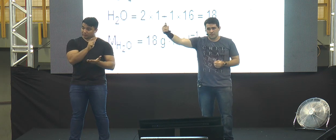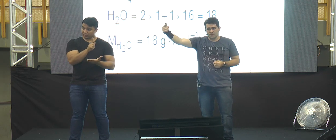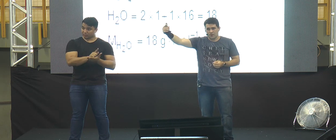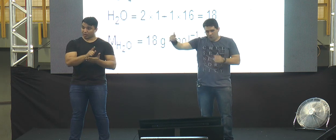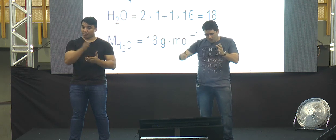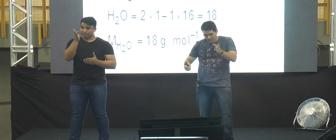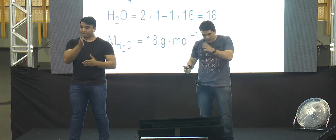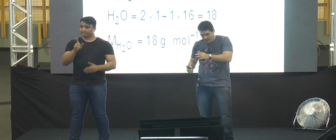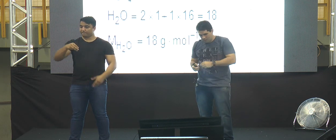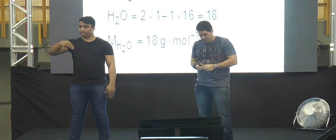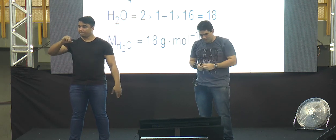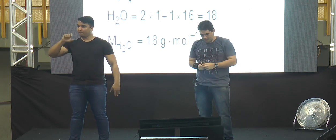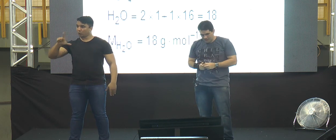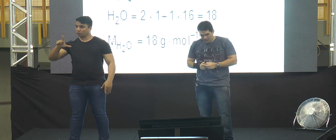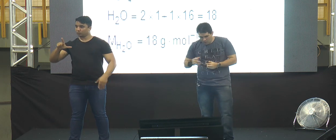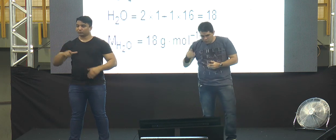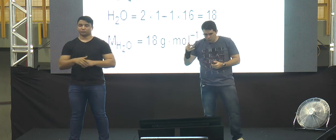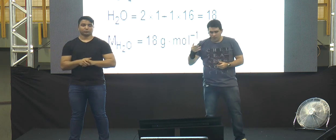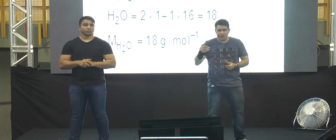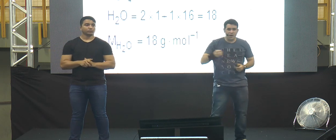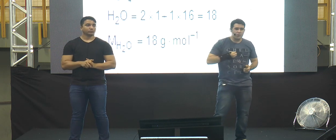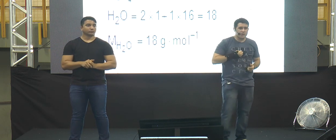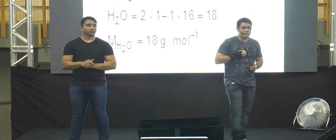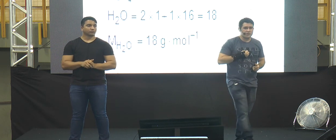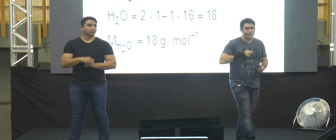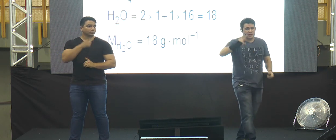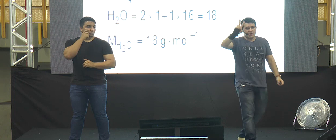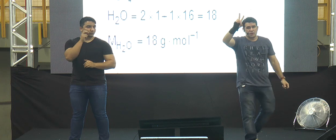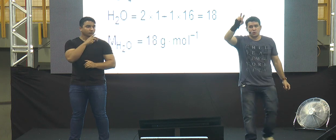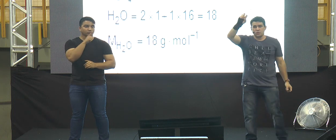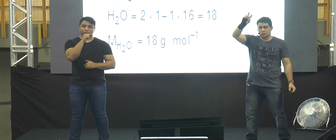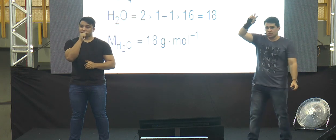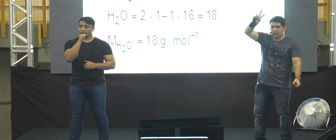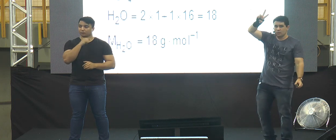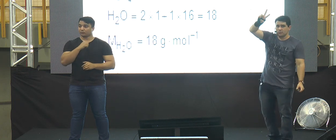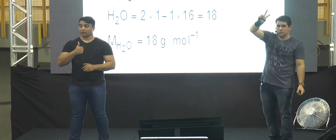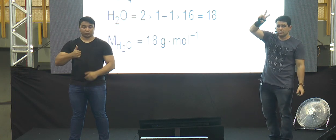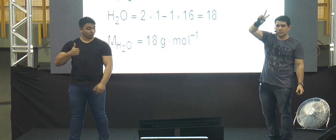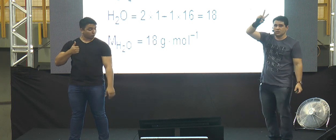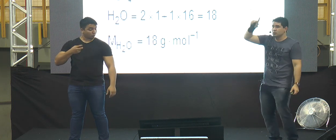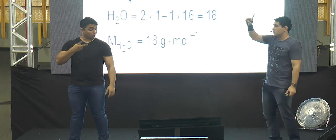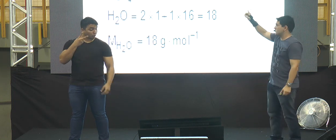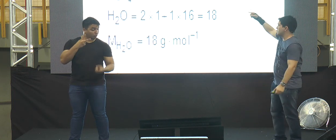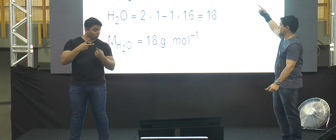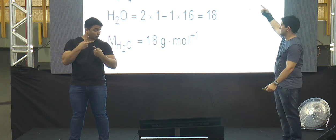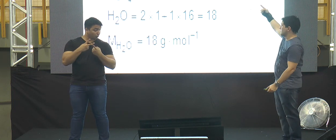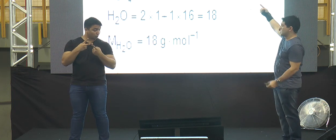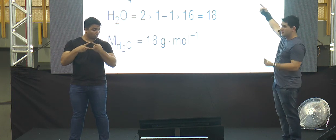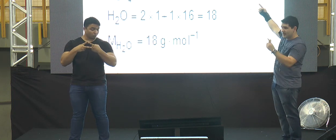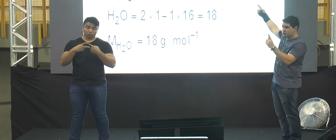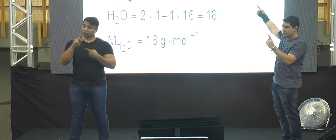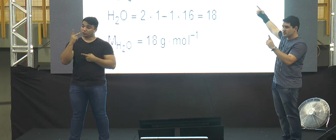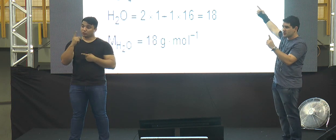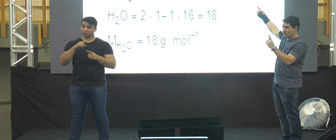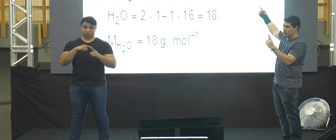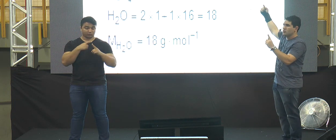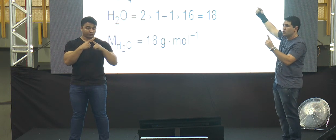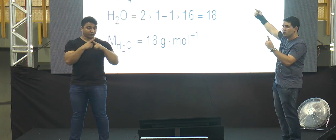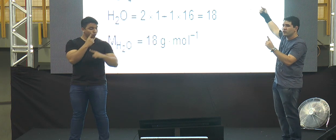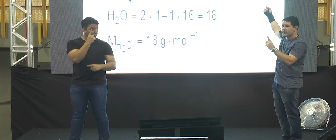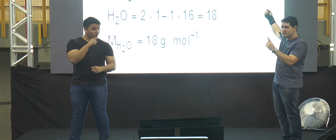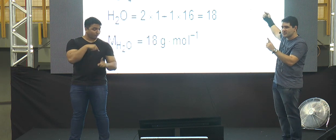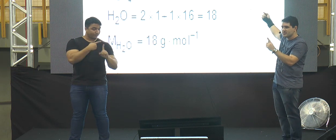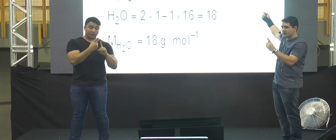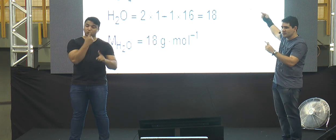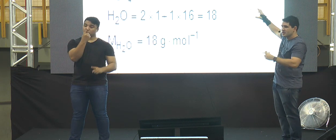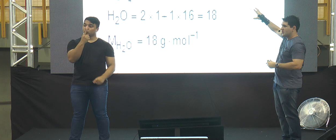mol. Olha para a água. Quando tu olha para a água, o que é que tu vai ter? 2 hidrogênios, então 2 vezes 1. Mais um oxigênio,